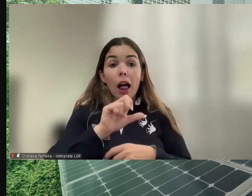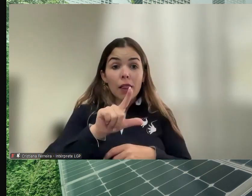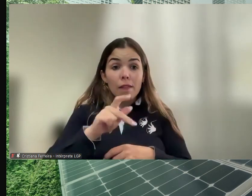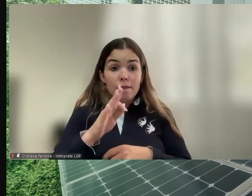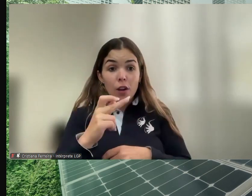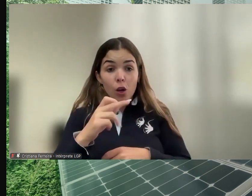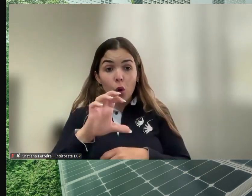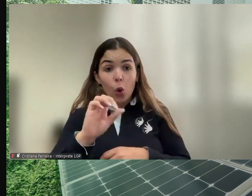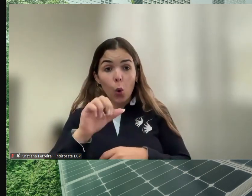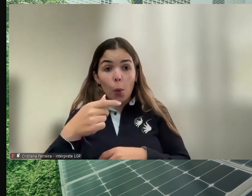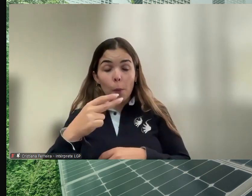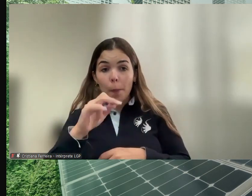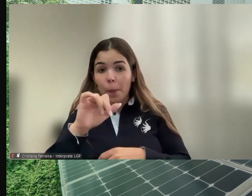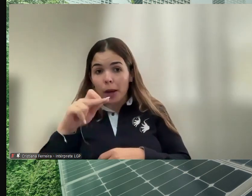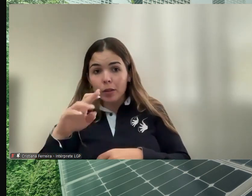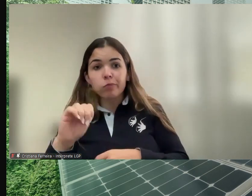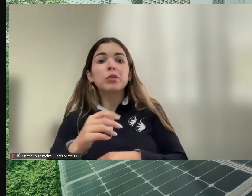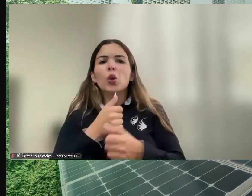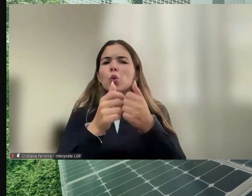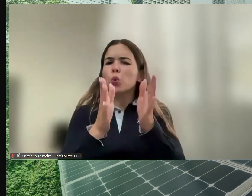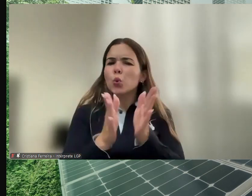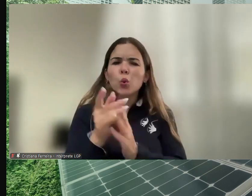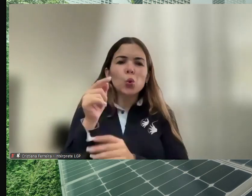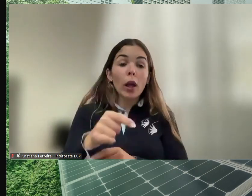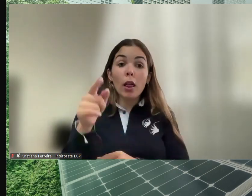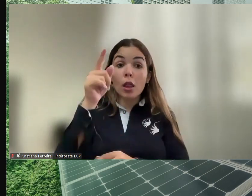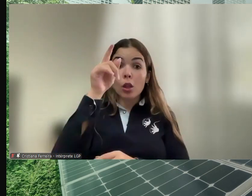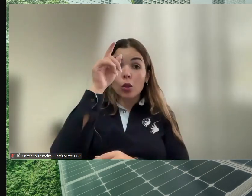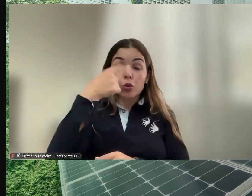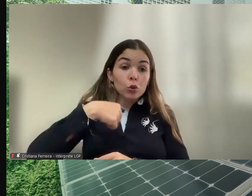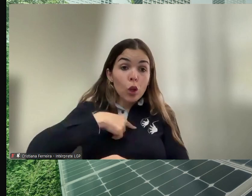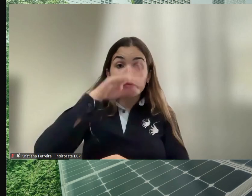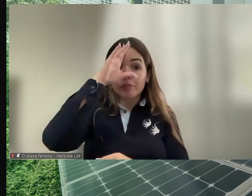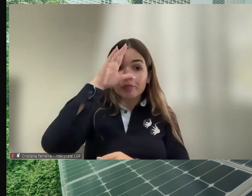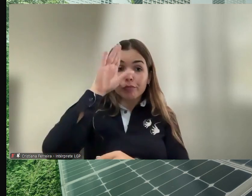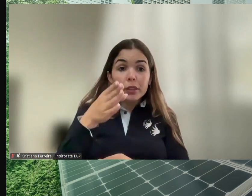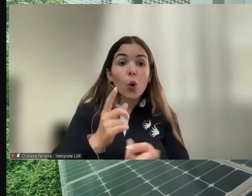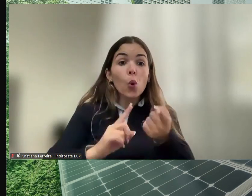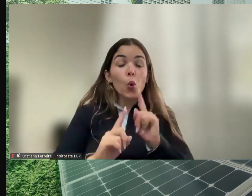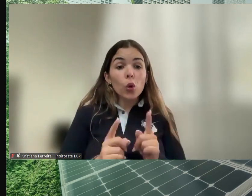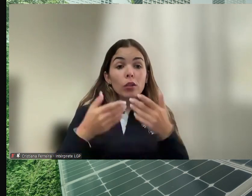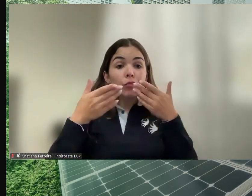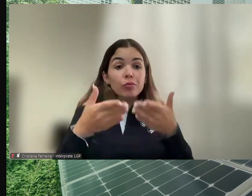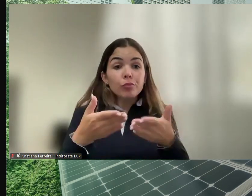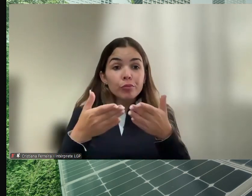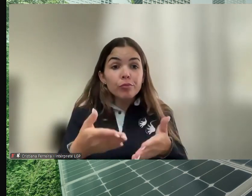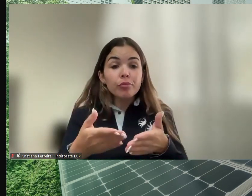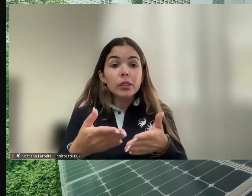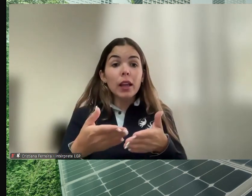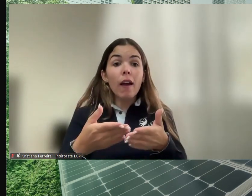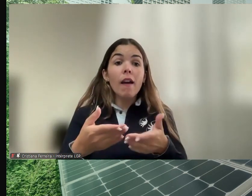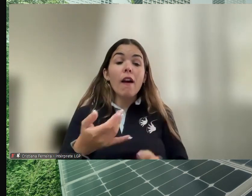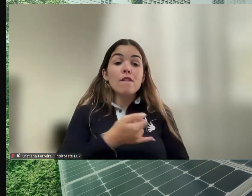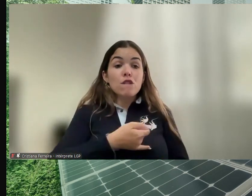de Monchique e tudo isso, é bom que saibamos que estamos a contribuir para a erradicação da fome. É bom que